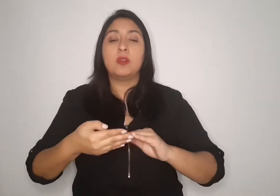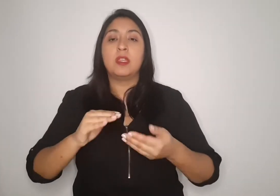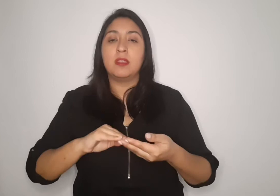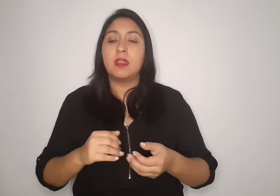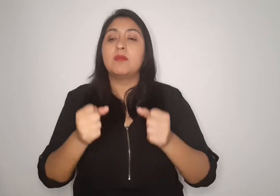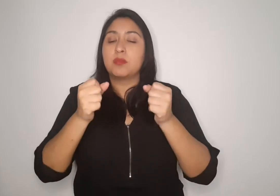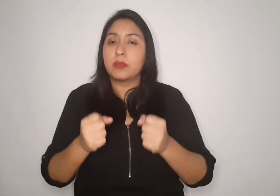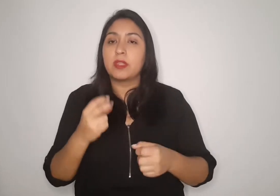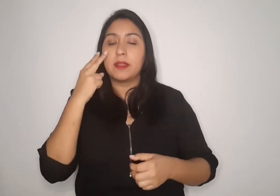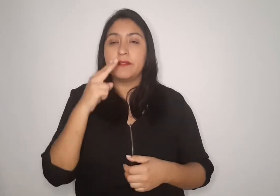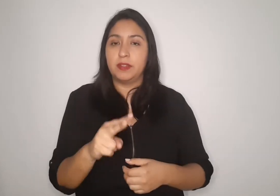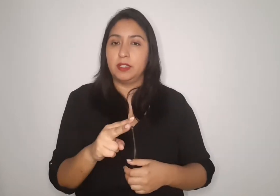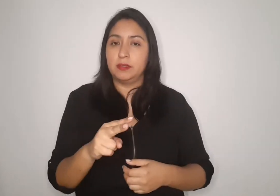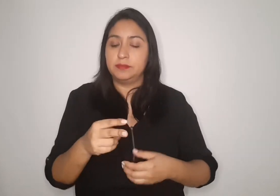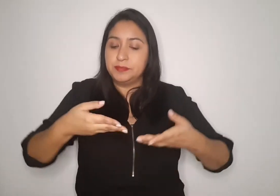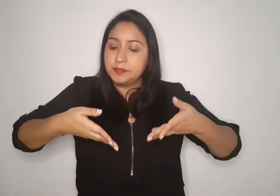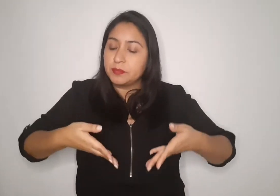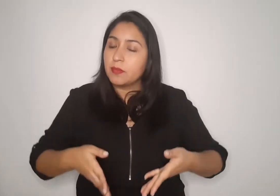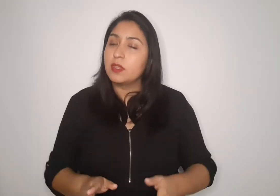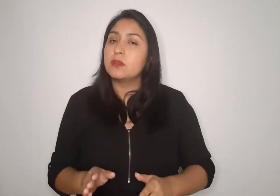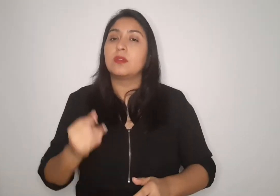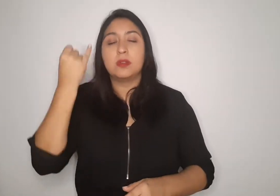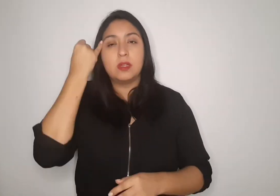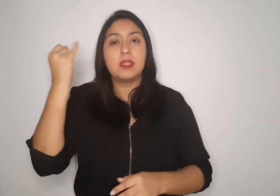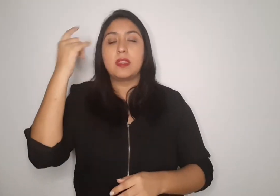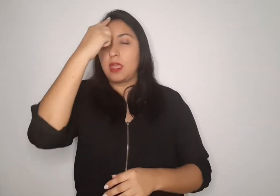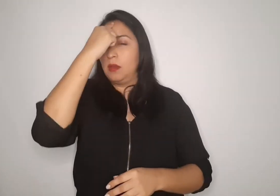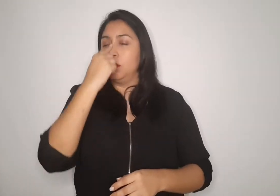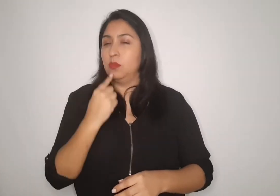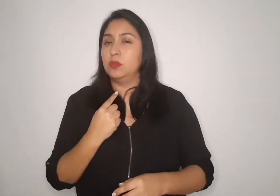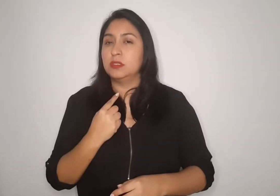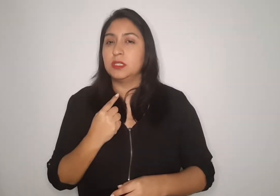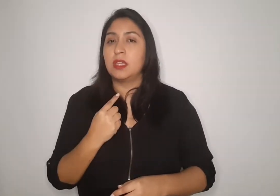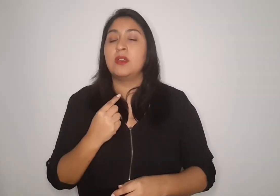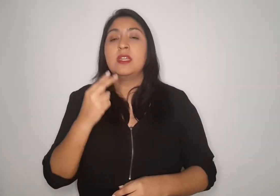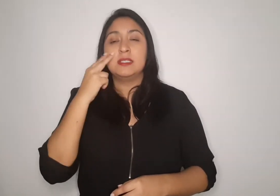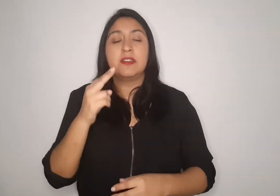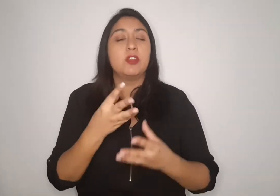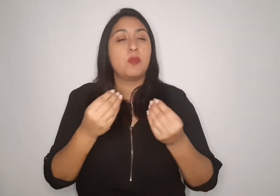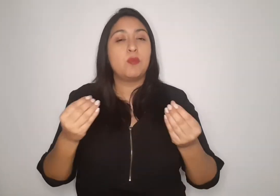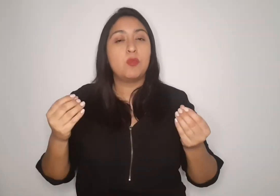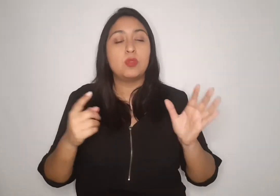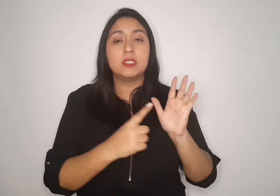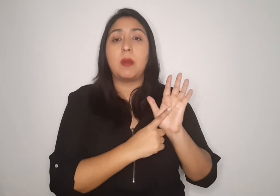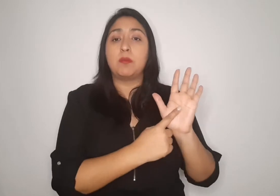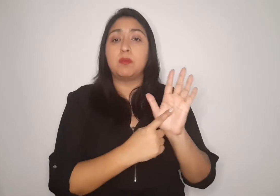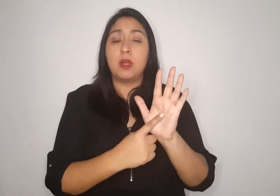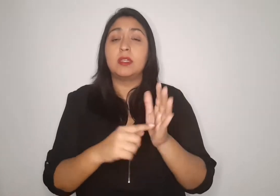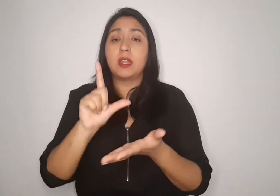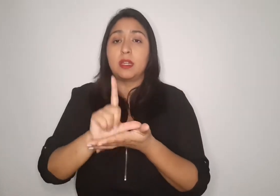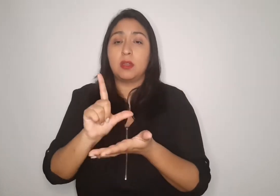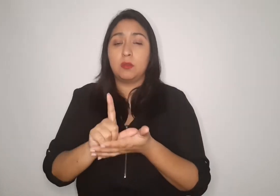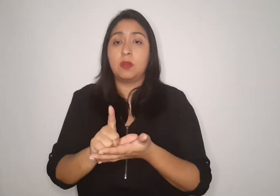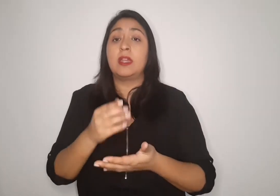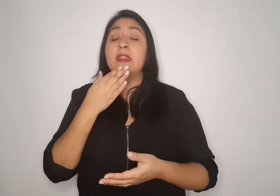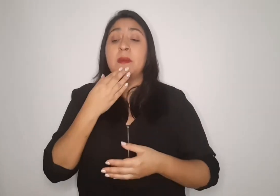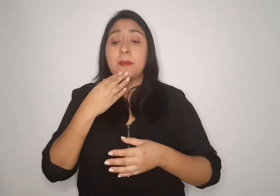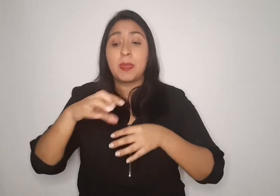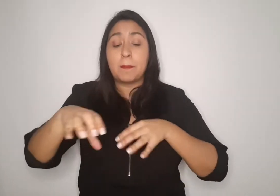surgió la idea de un museo, y así sucedieron muchas exhibiciones en el lugar, Incluso las piezas precolombinas